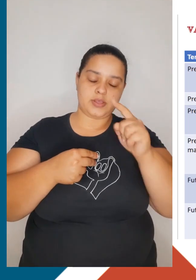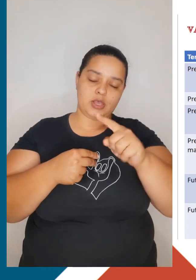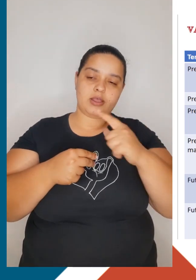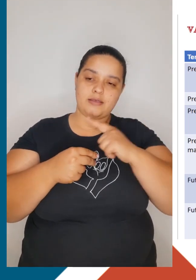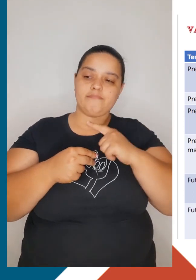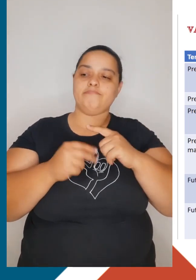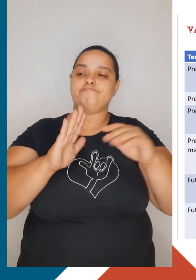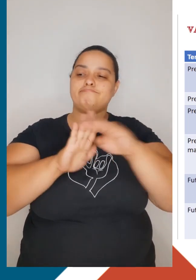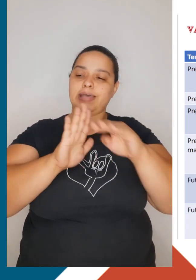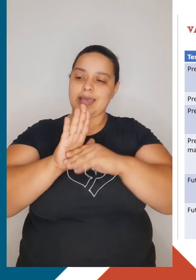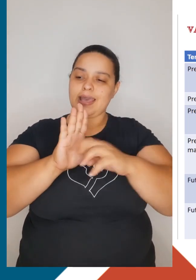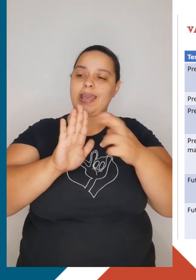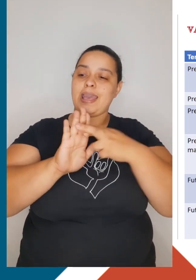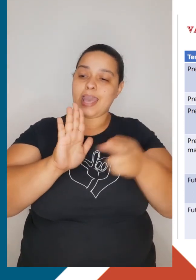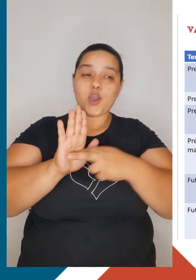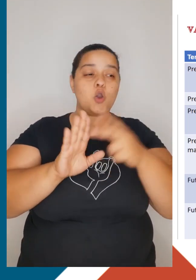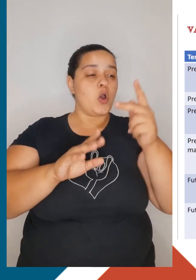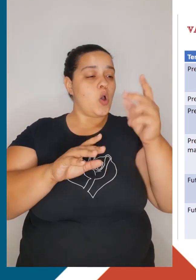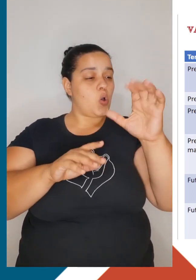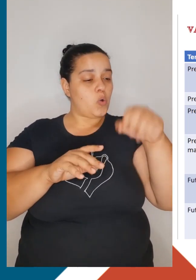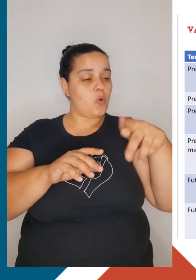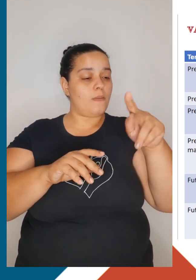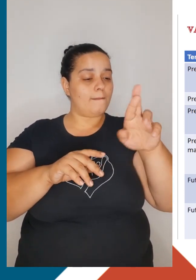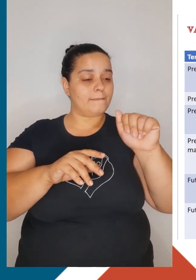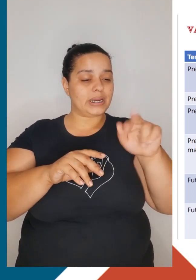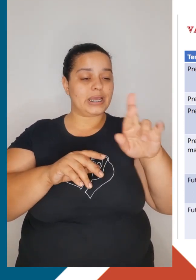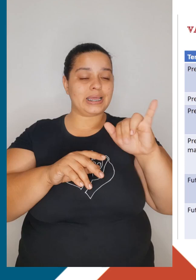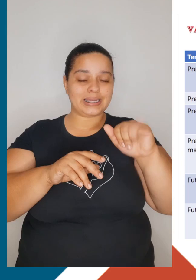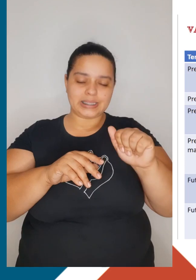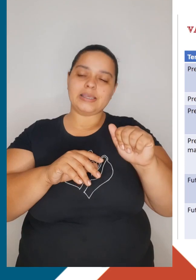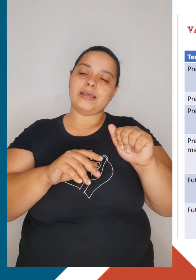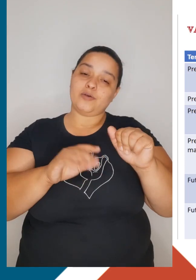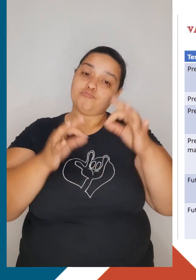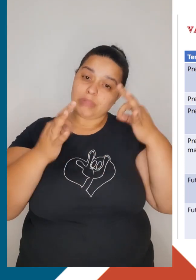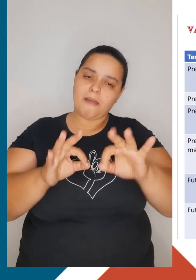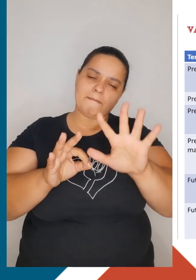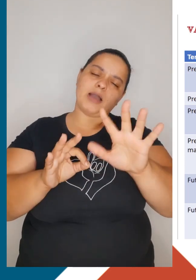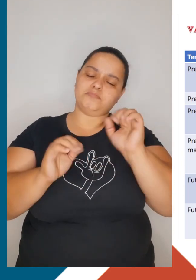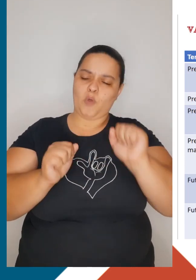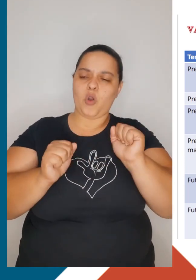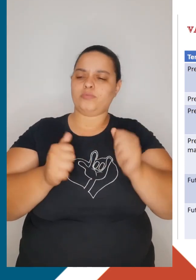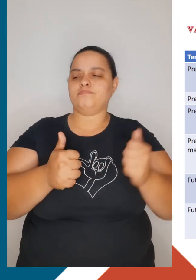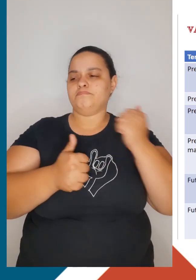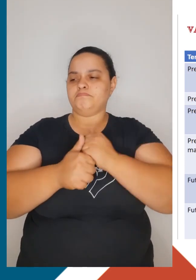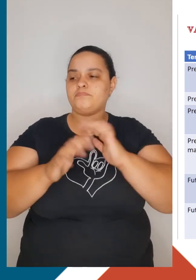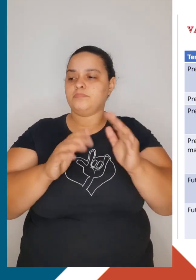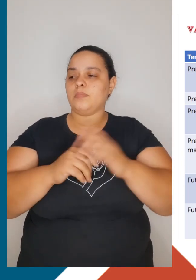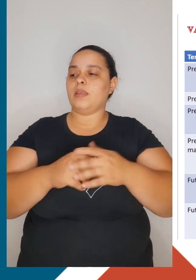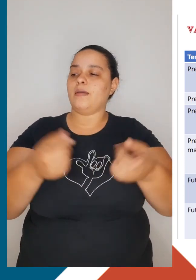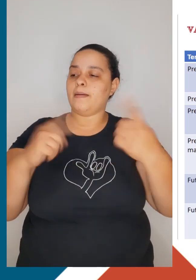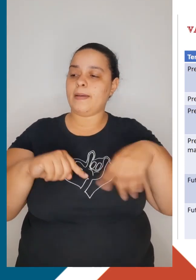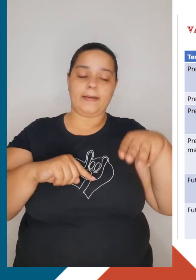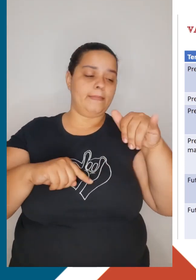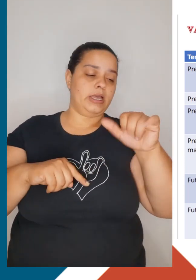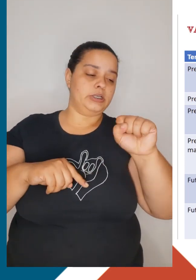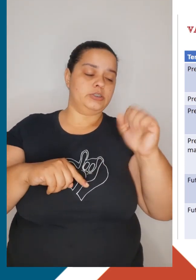norma padrão, seria compraria um presente melhor, mas você vai ver isso na parte do futuro do pretérito. Pretérito